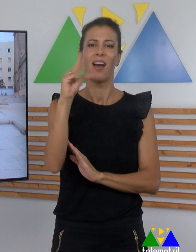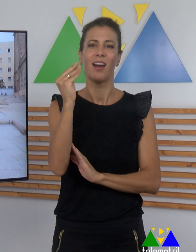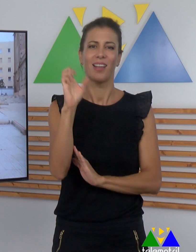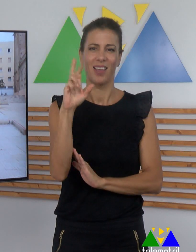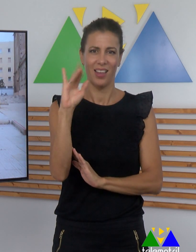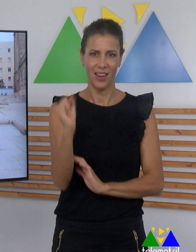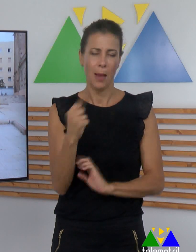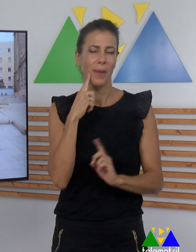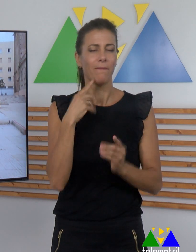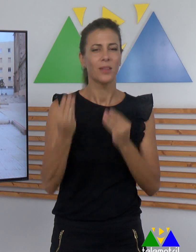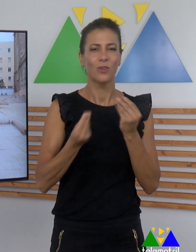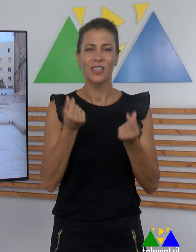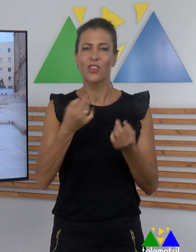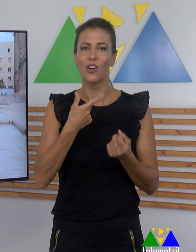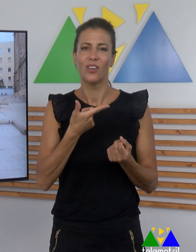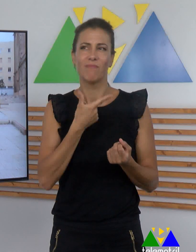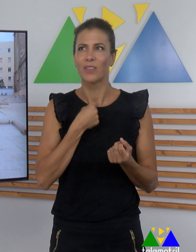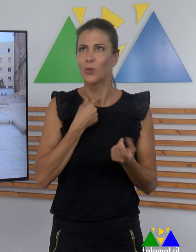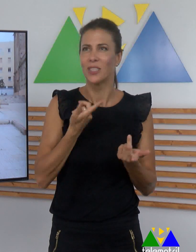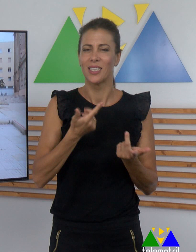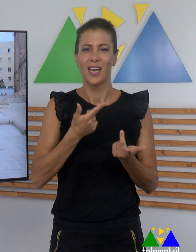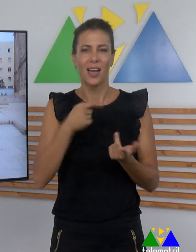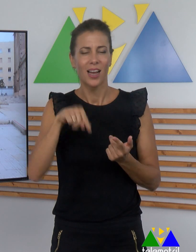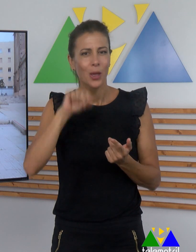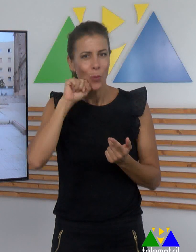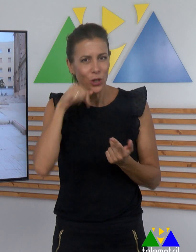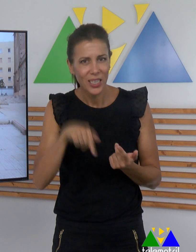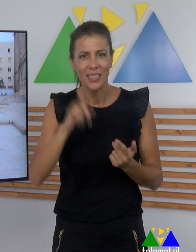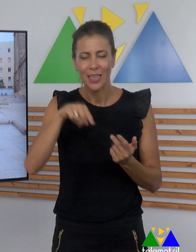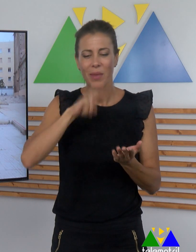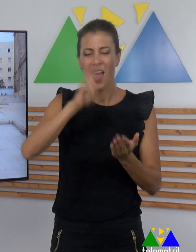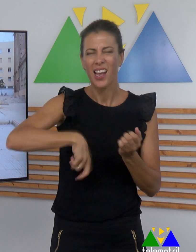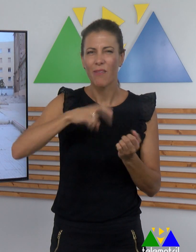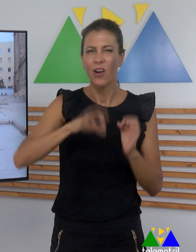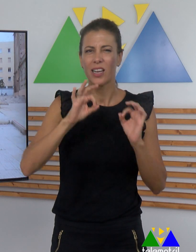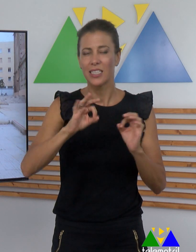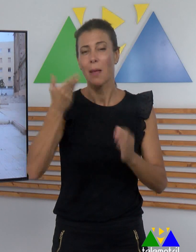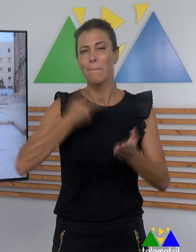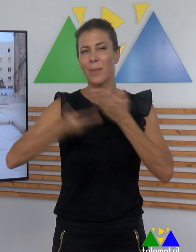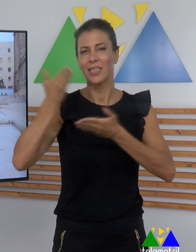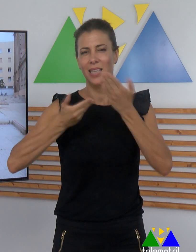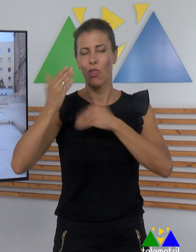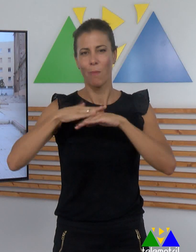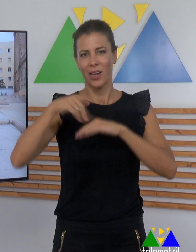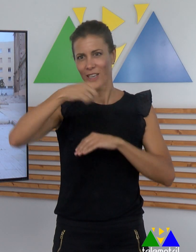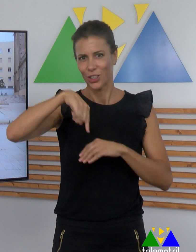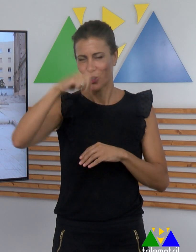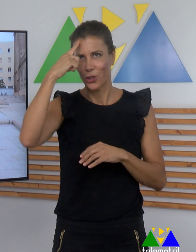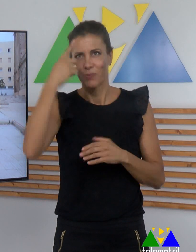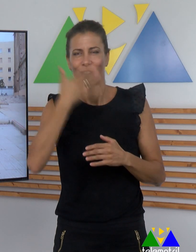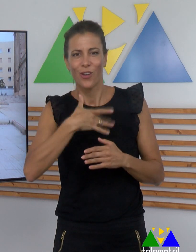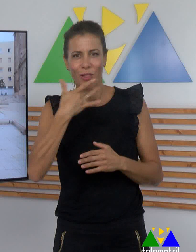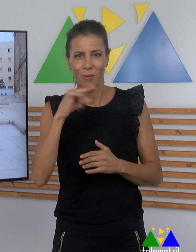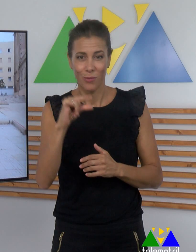degustando el sabor de nuestro Motril, escarbando precisamente la huella del pasado, teletransportándonos a ese Motril